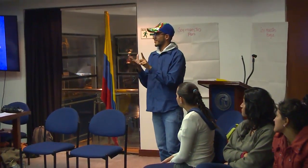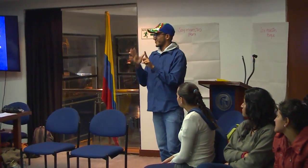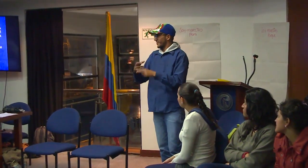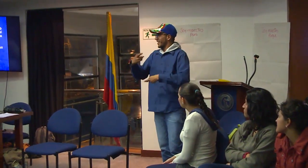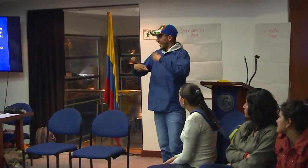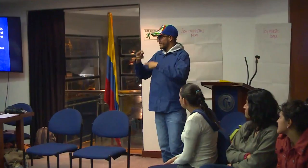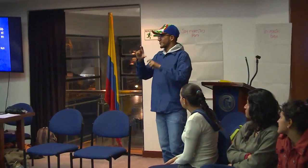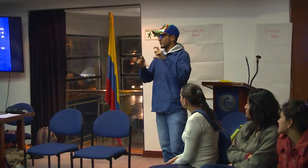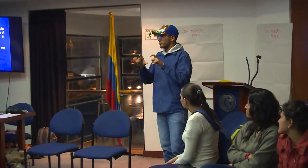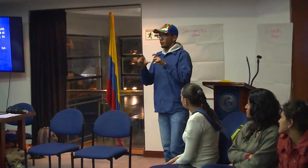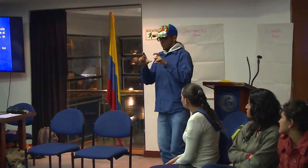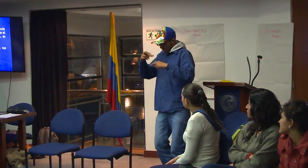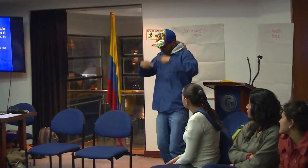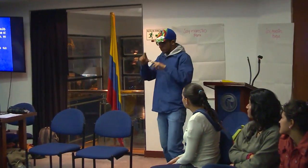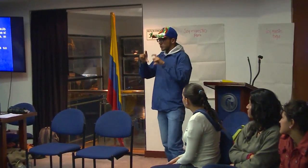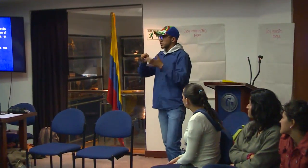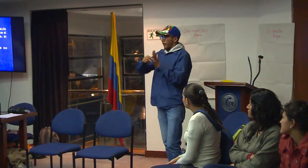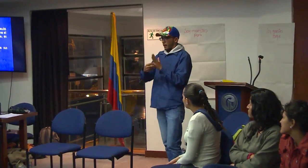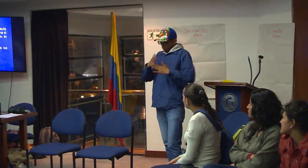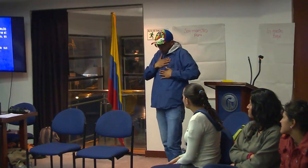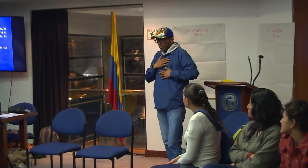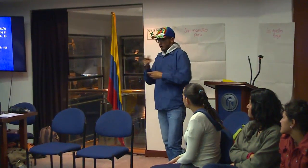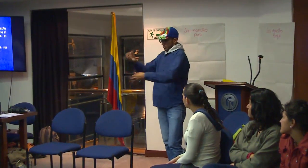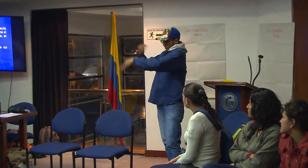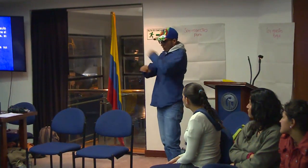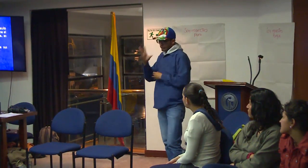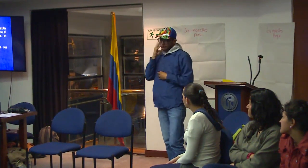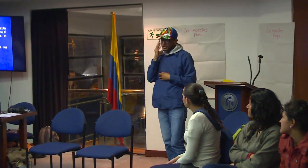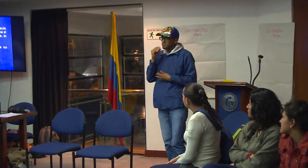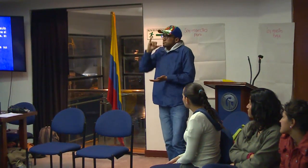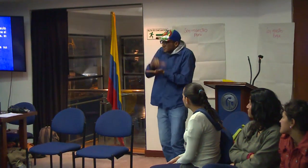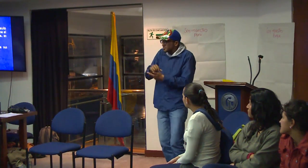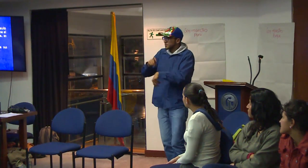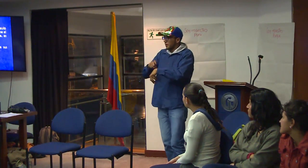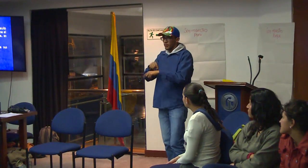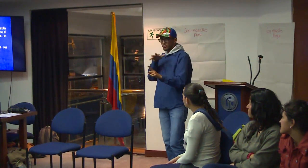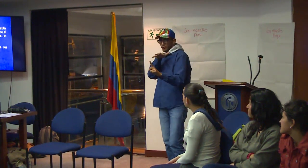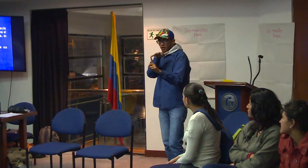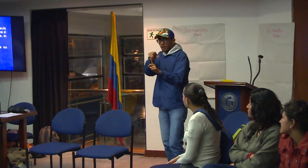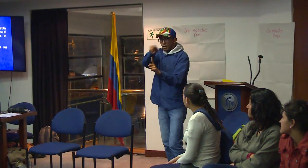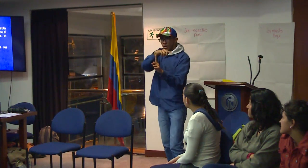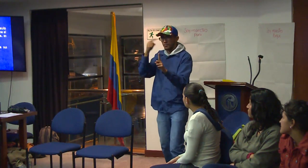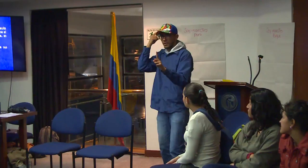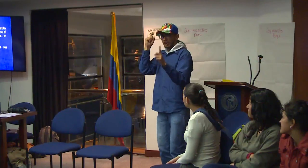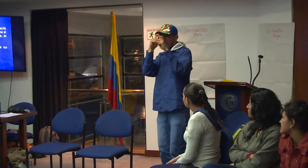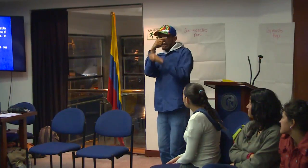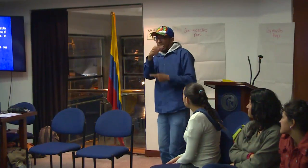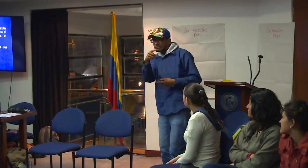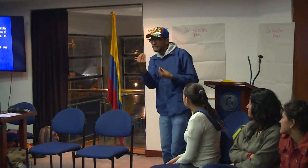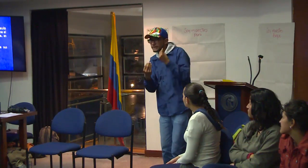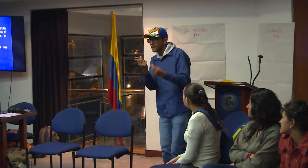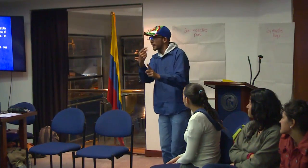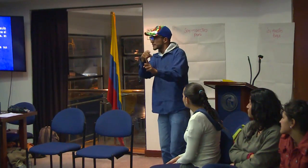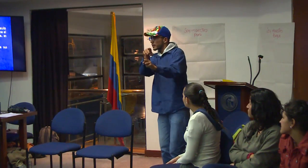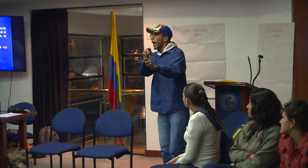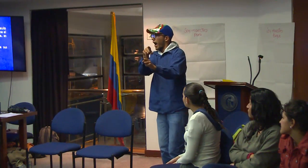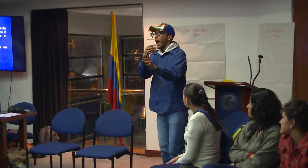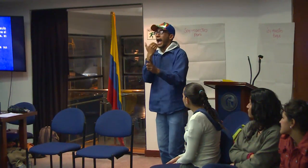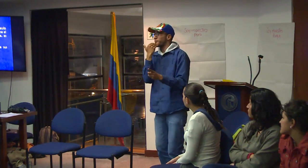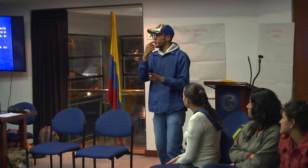generar un cambio, como licenciado en recreación y turismo, en mi caso, ¿cómo puedo tomar la experiencia que he tenido y